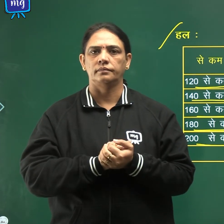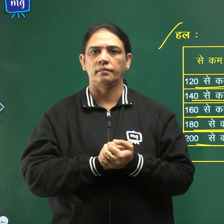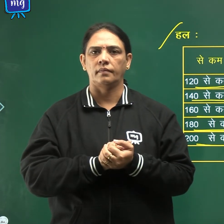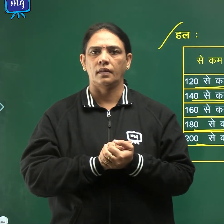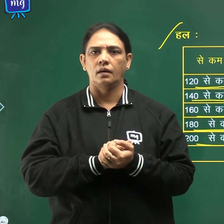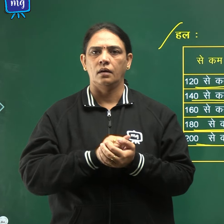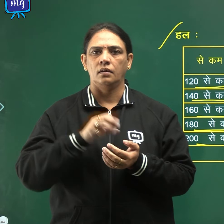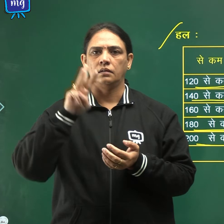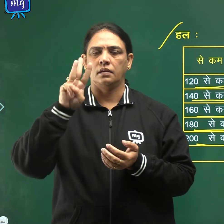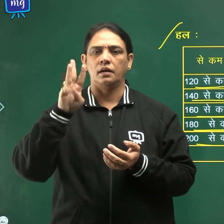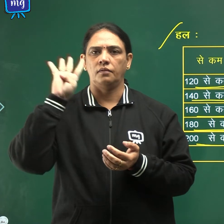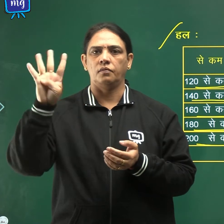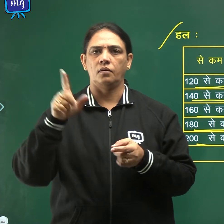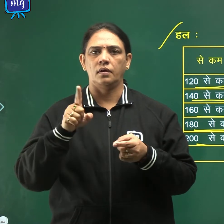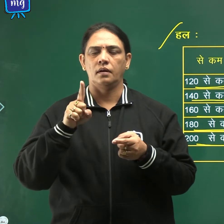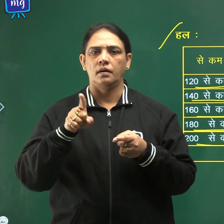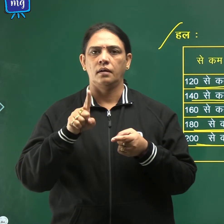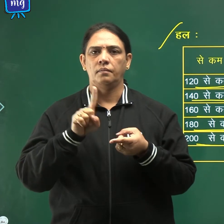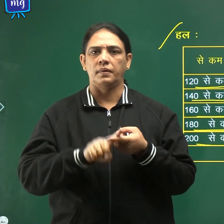34 प्लस 6